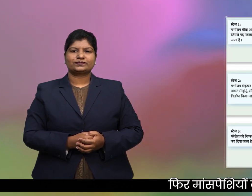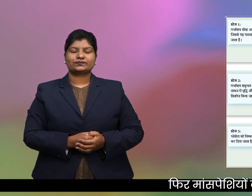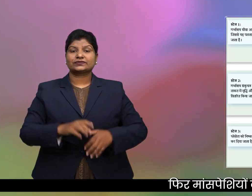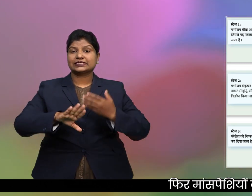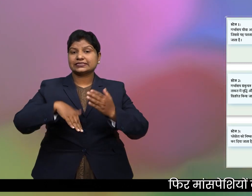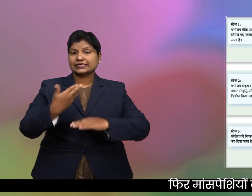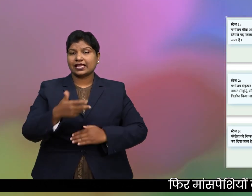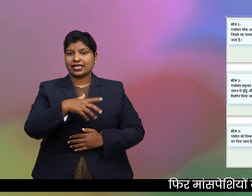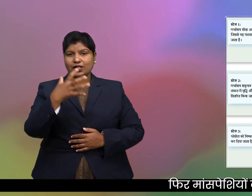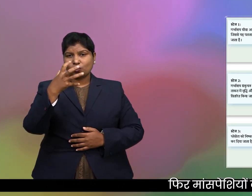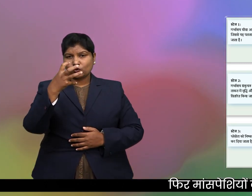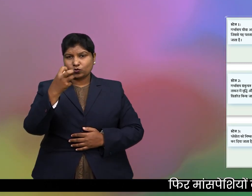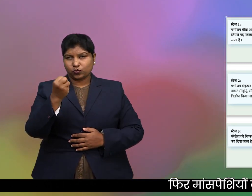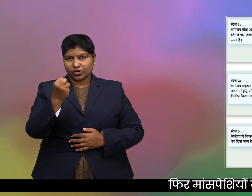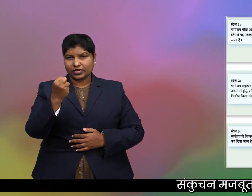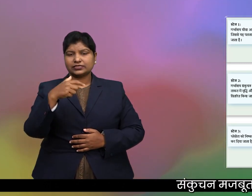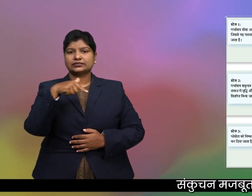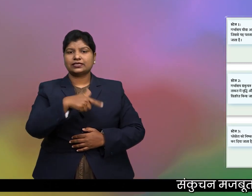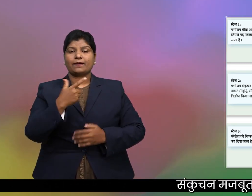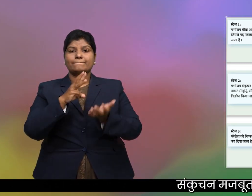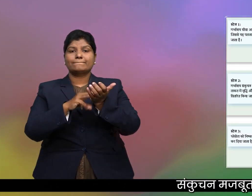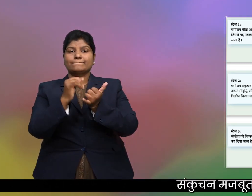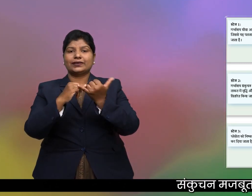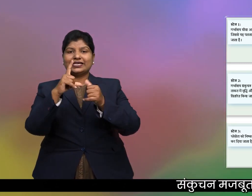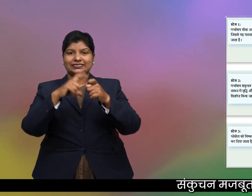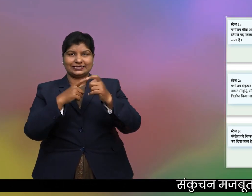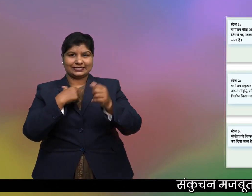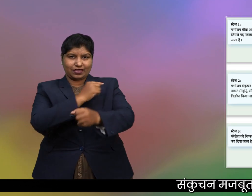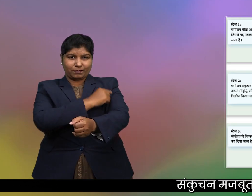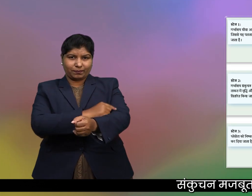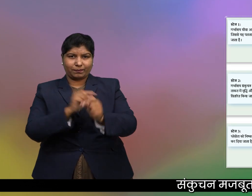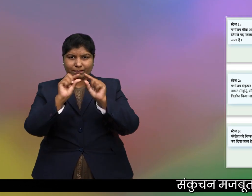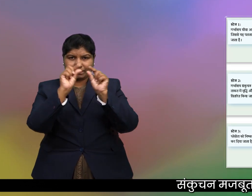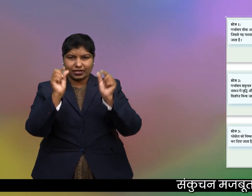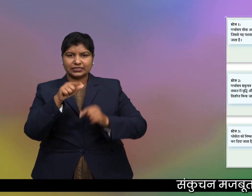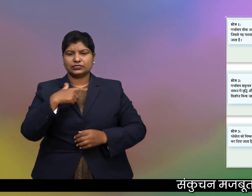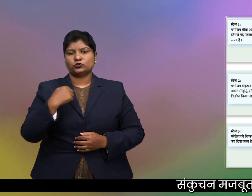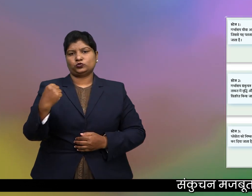फिर मांसपेशियों के संकुचन मजबूत